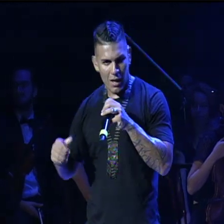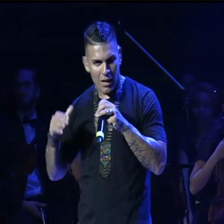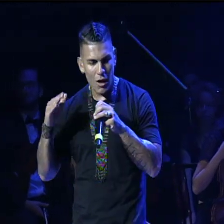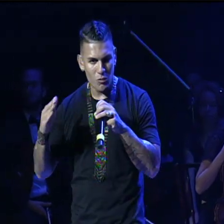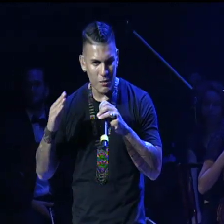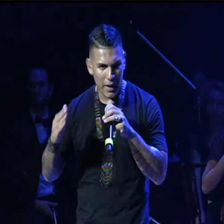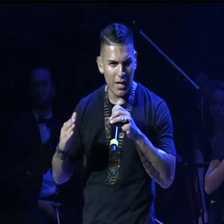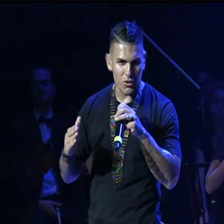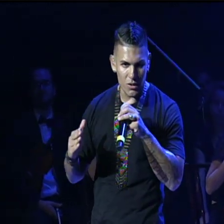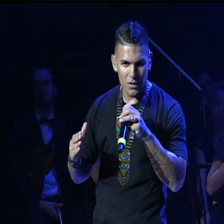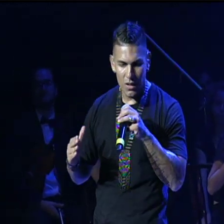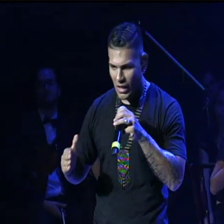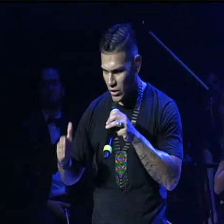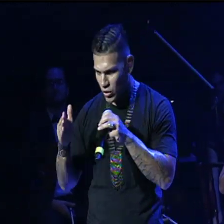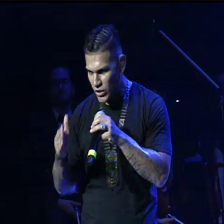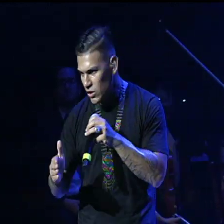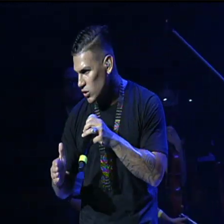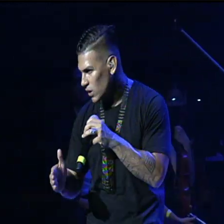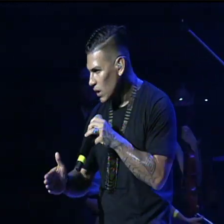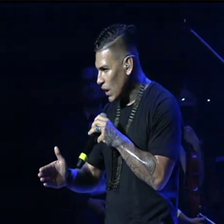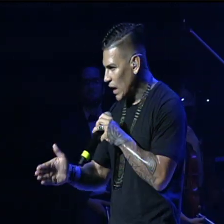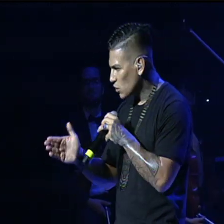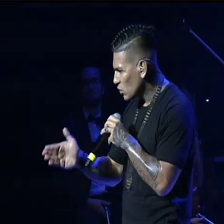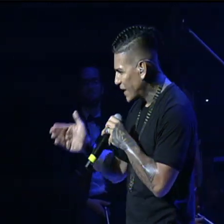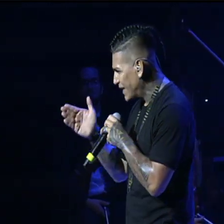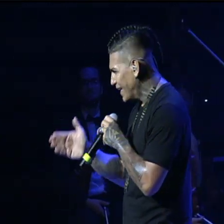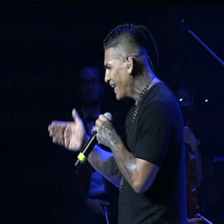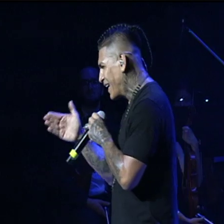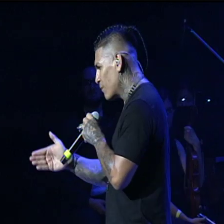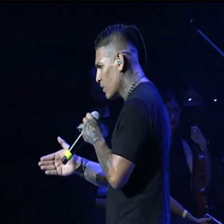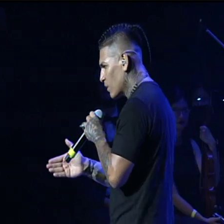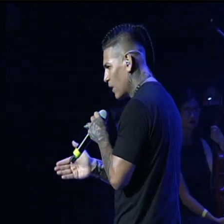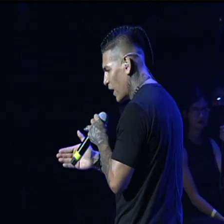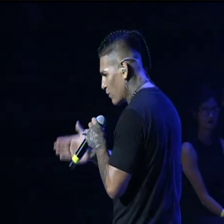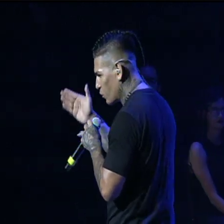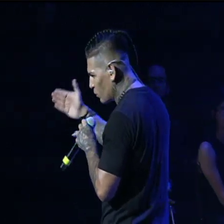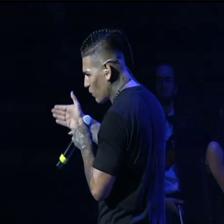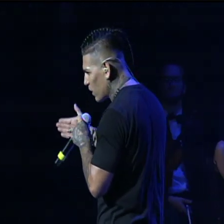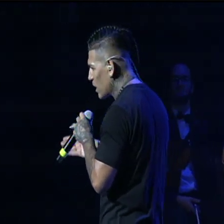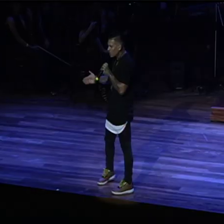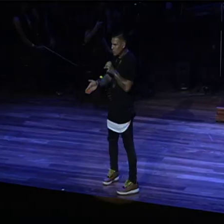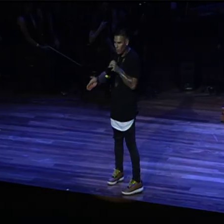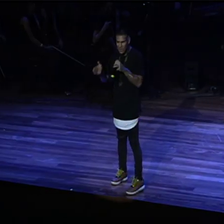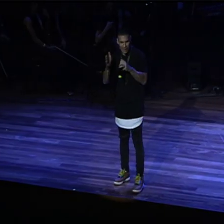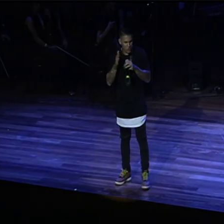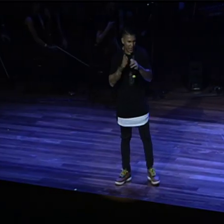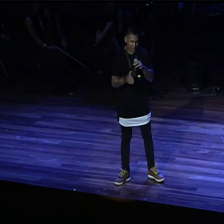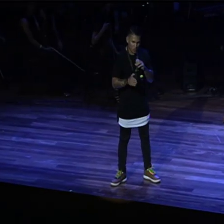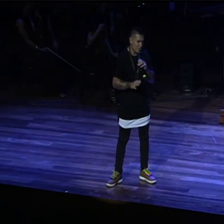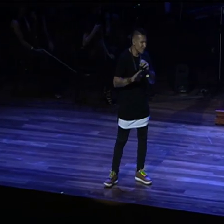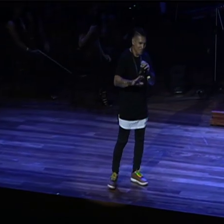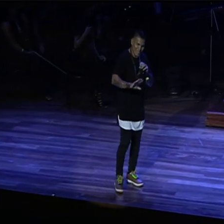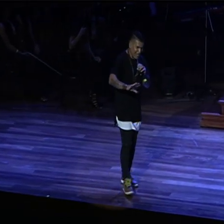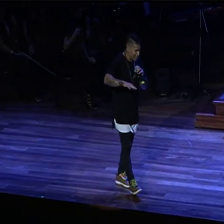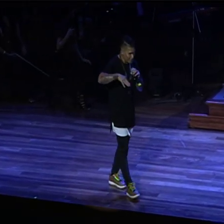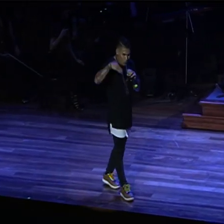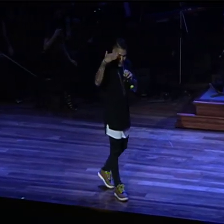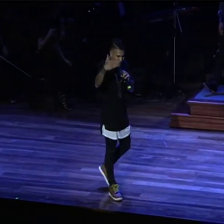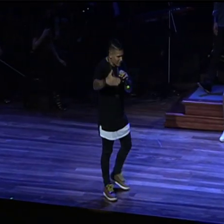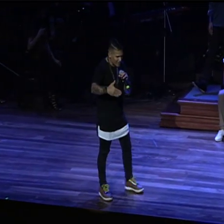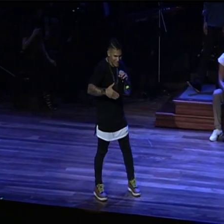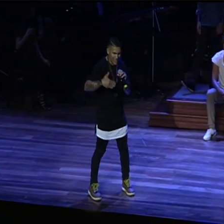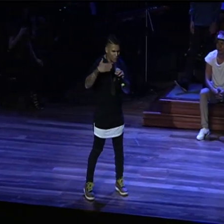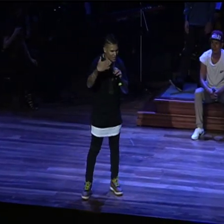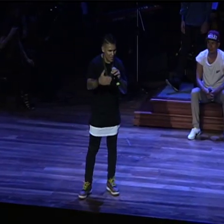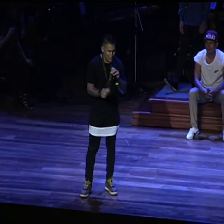empoderar a los más pequeños, que son los niños. Esos son los que tienen el cambio en el futuro. Si no pensamos en ello, es